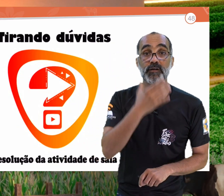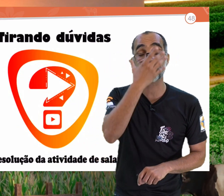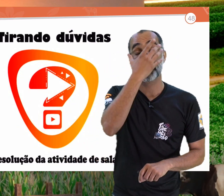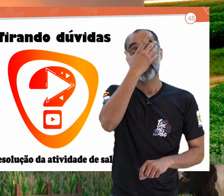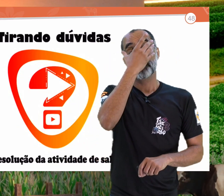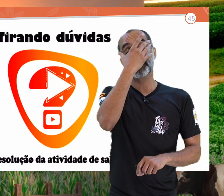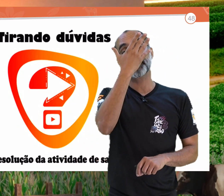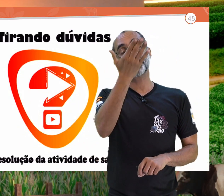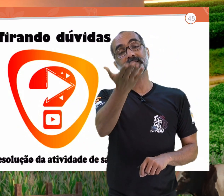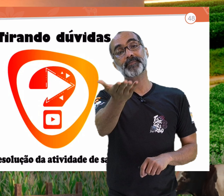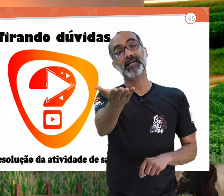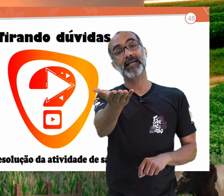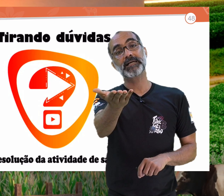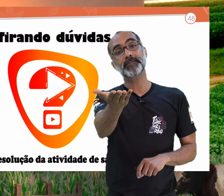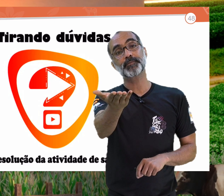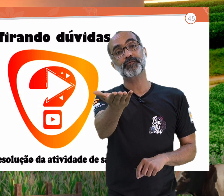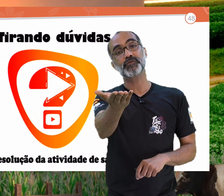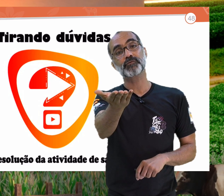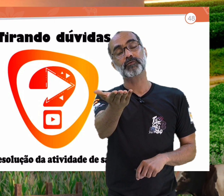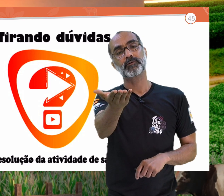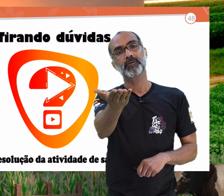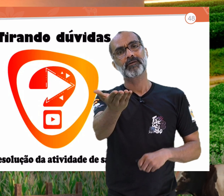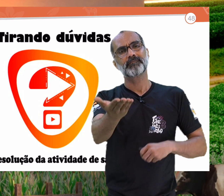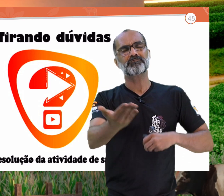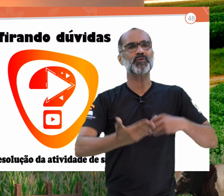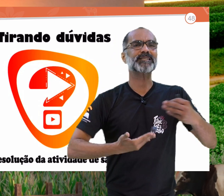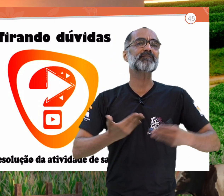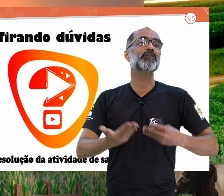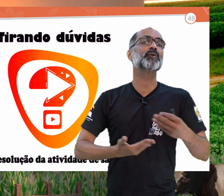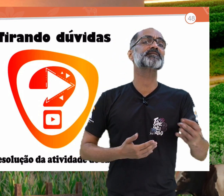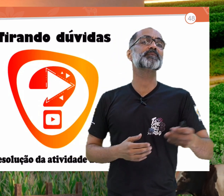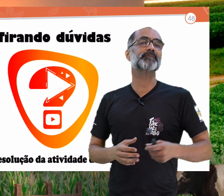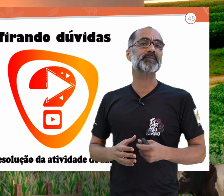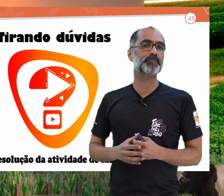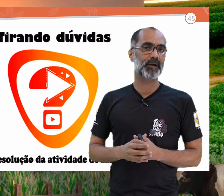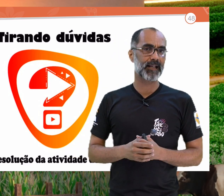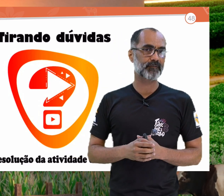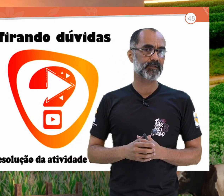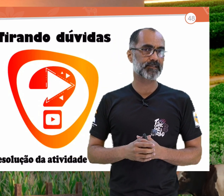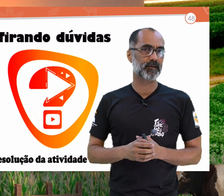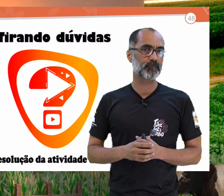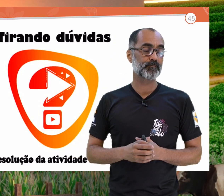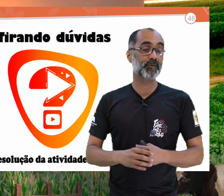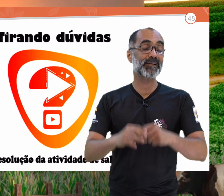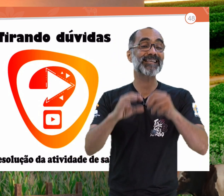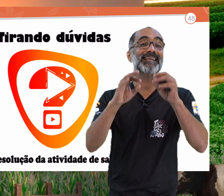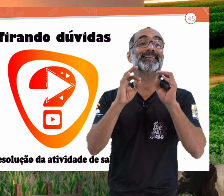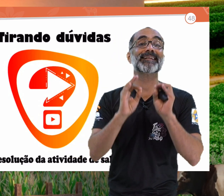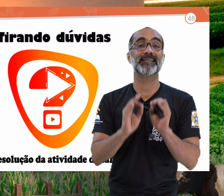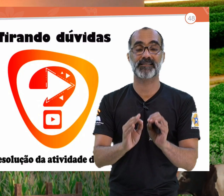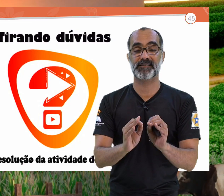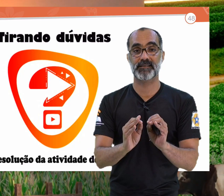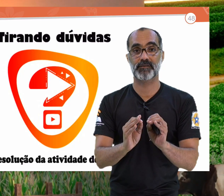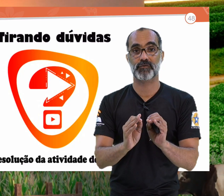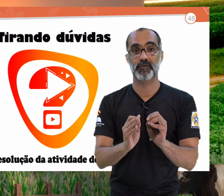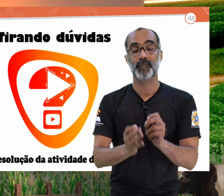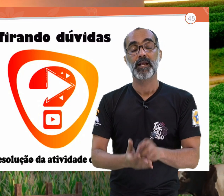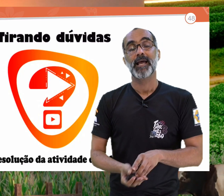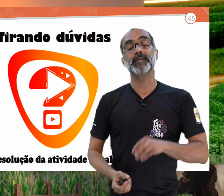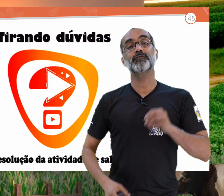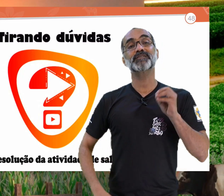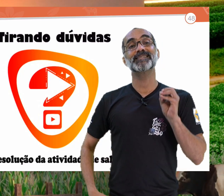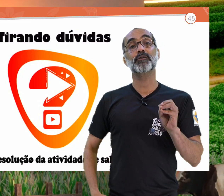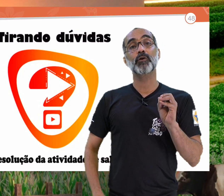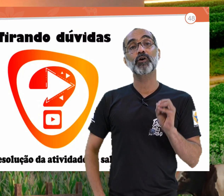comentário da resposta, você vai perceber, caramba, professor, não escrevi com as mesmas palavras, não. Mas o que é